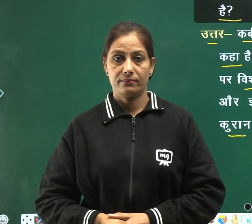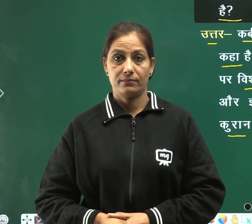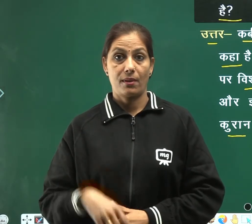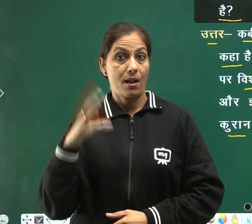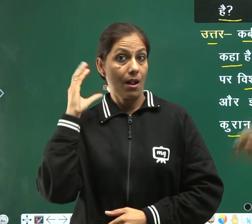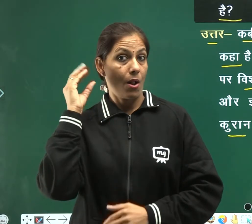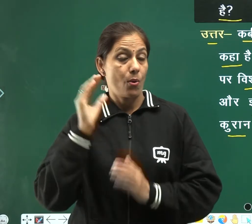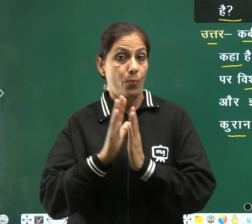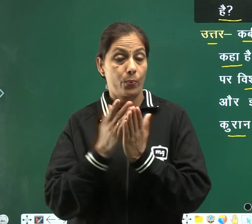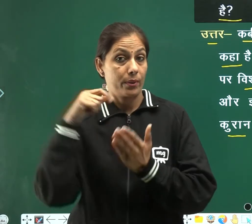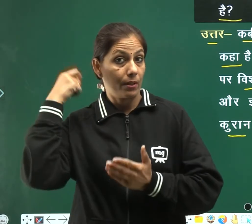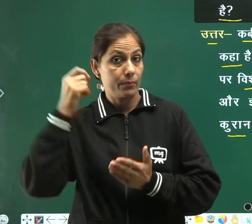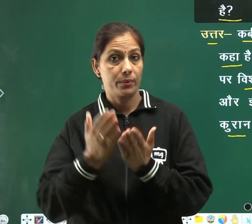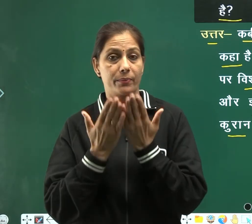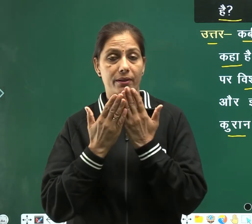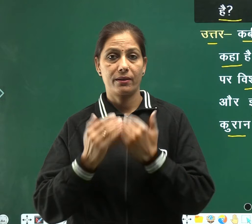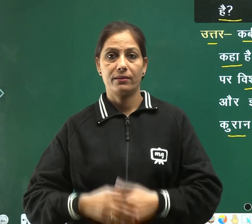कुरान पढ़ना,